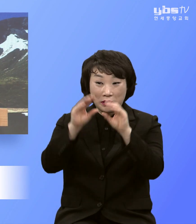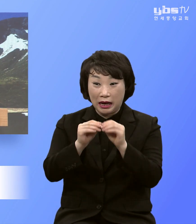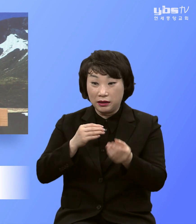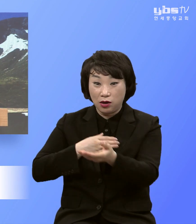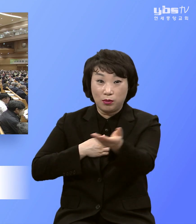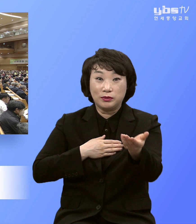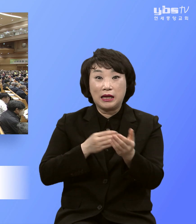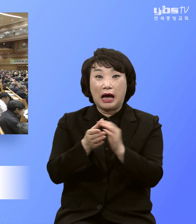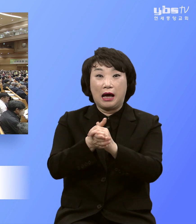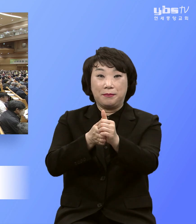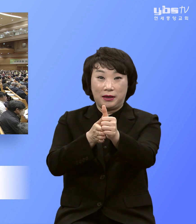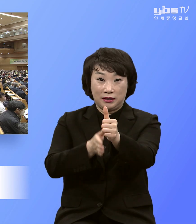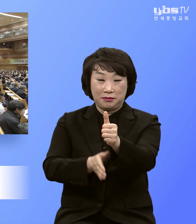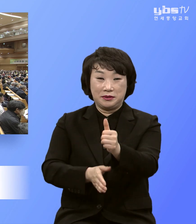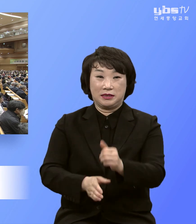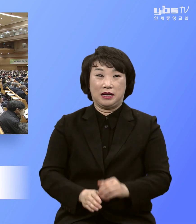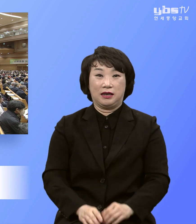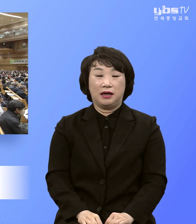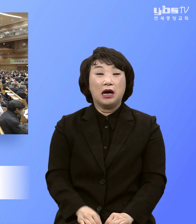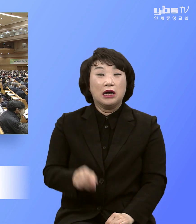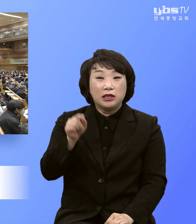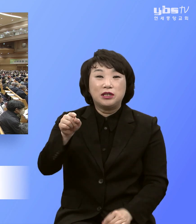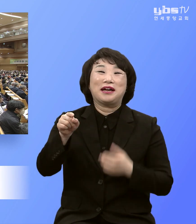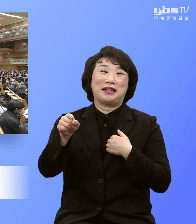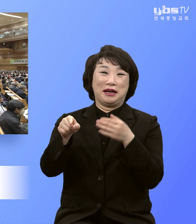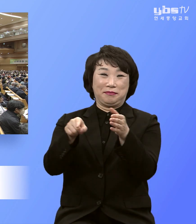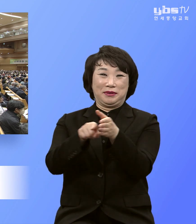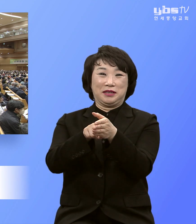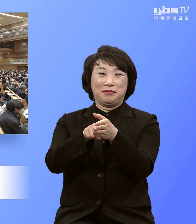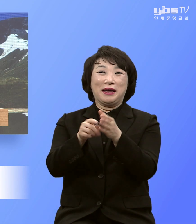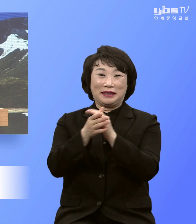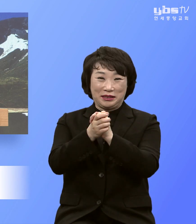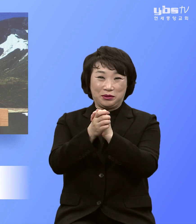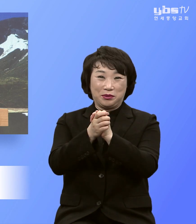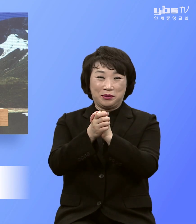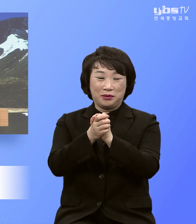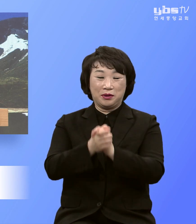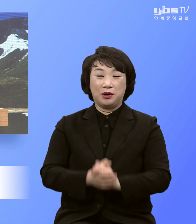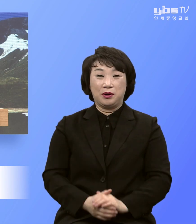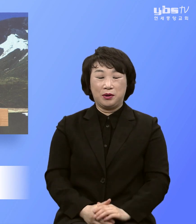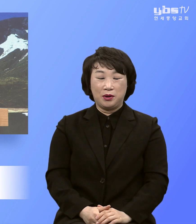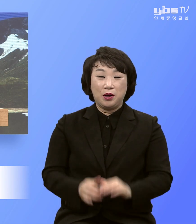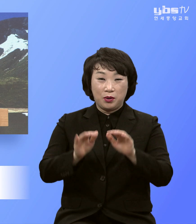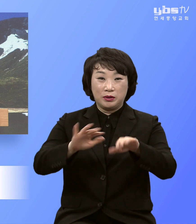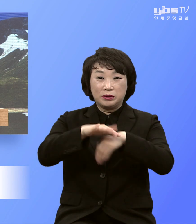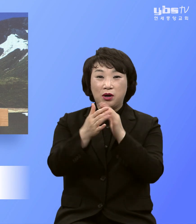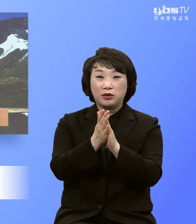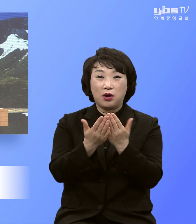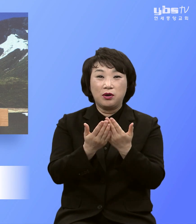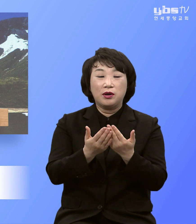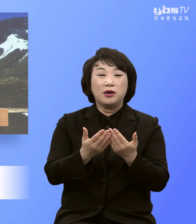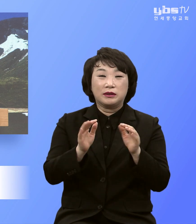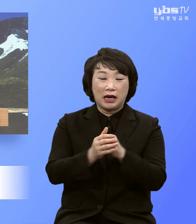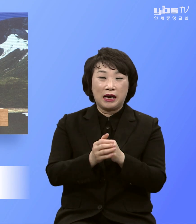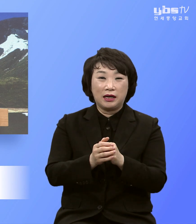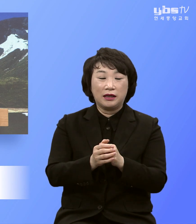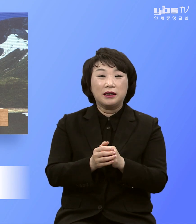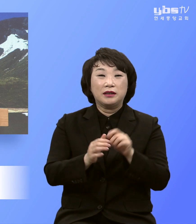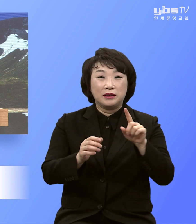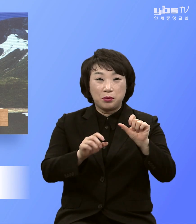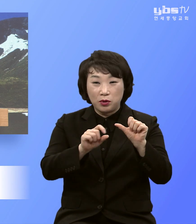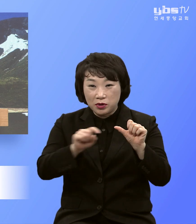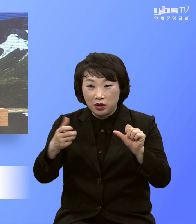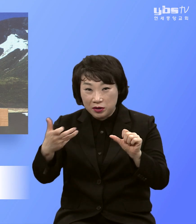동의하시면 아멘 합시다. 이것이 믿음의 기도다. 본문 15절로 18절에 뭐라고